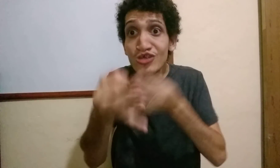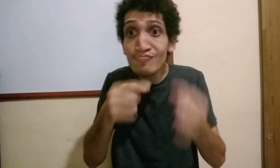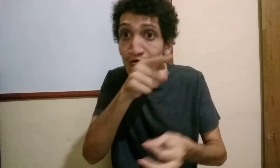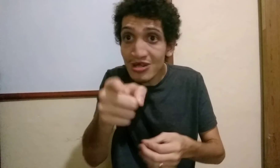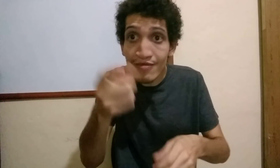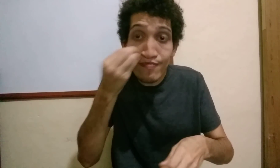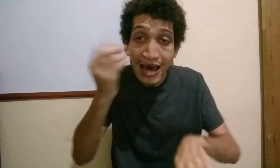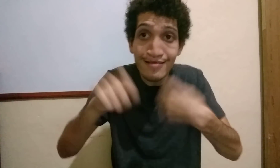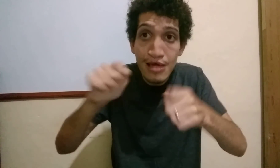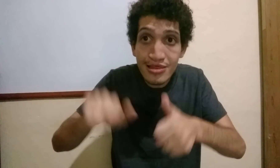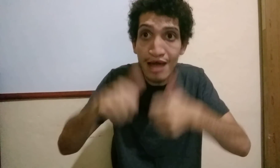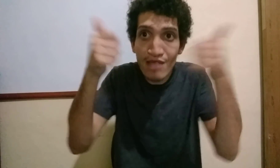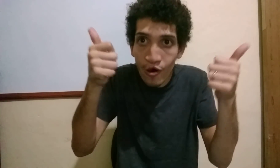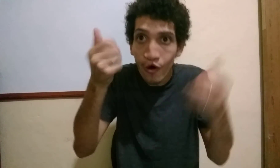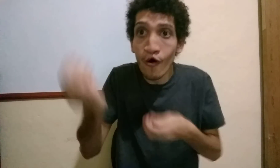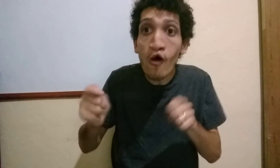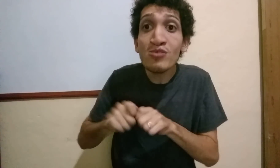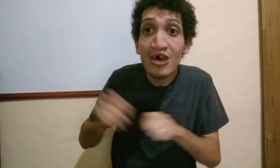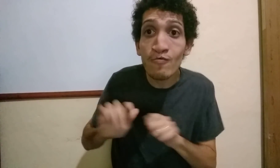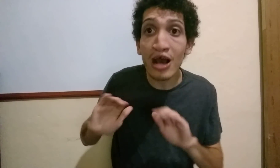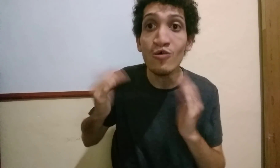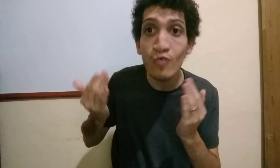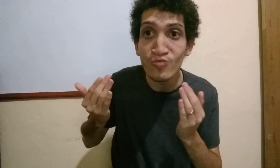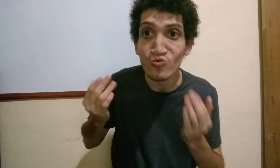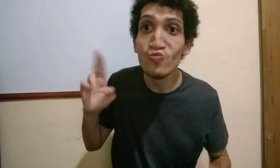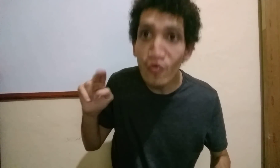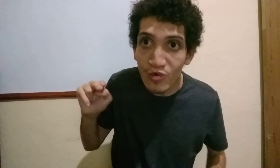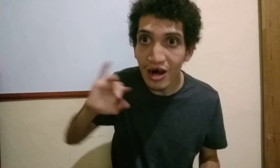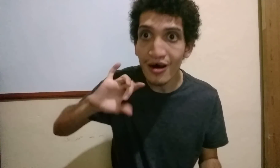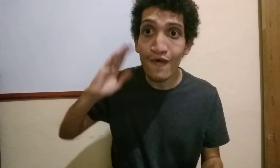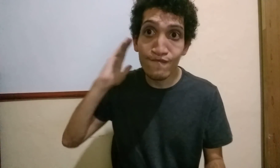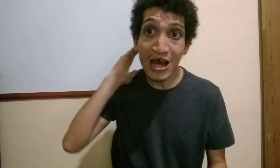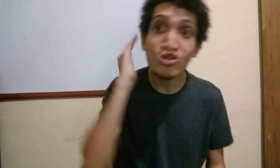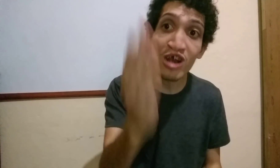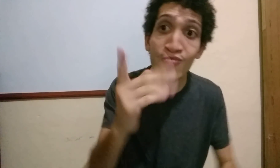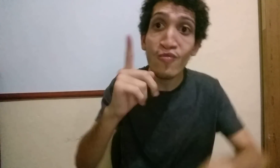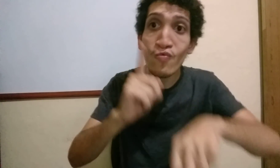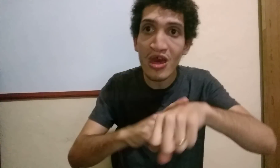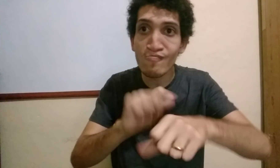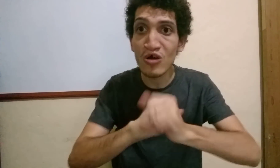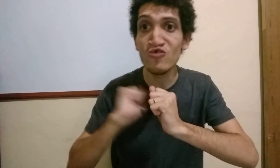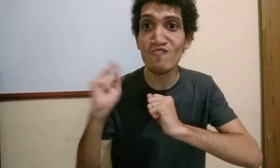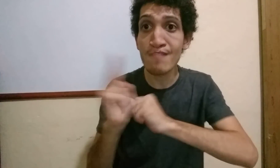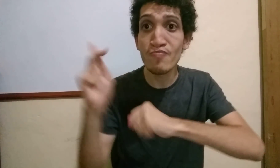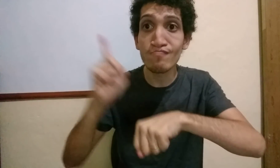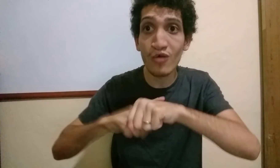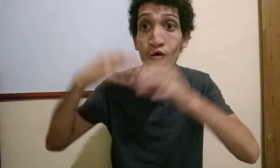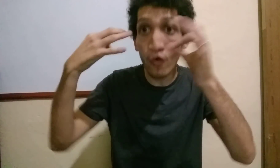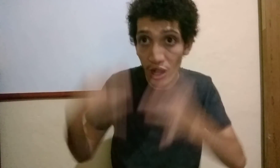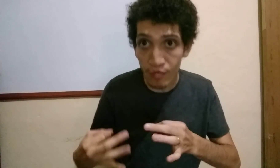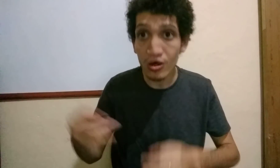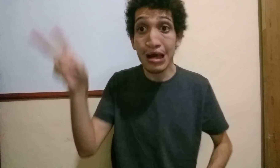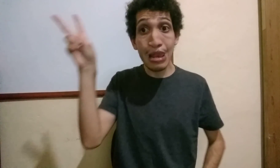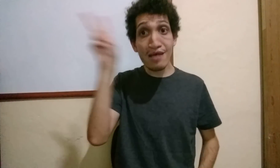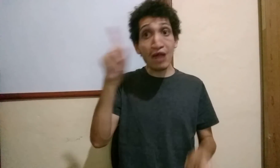aqui pra você tentar sinalizar melhor! Onde você faz quando! Nunca! Vai direto no tempo! No adverbe temporal correto! Lembrando